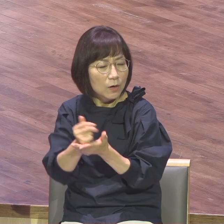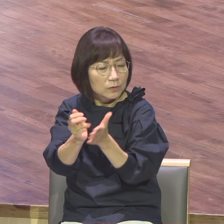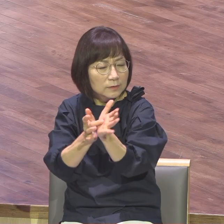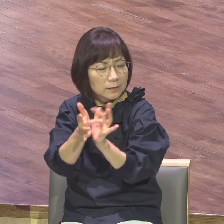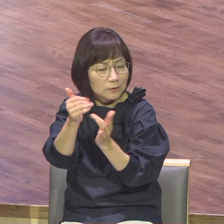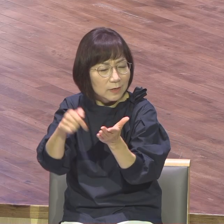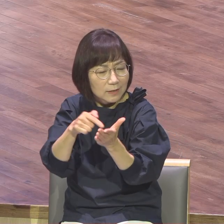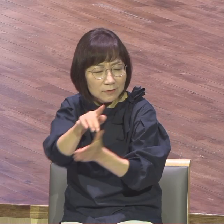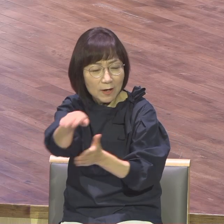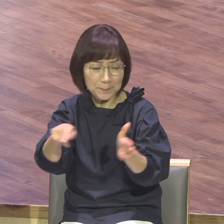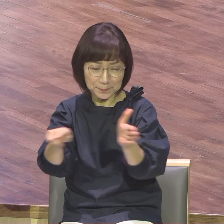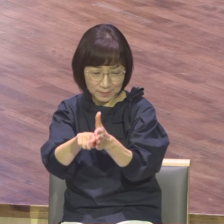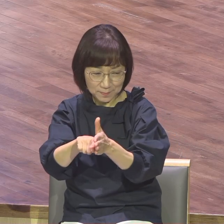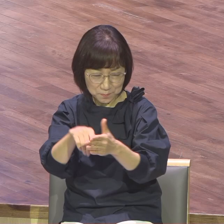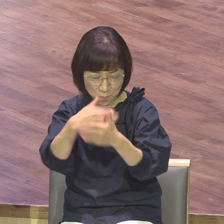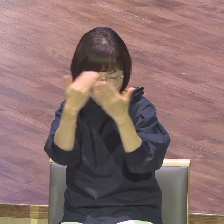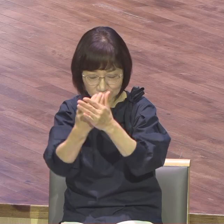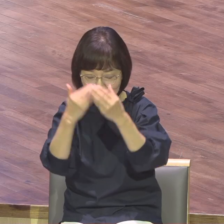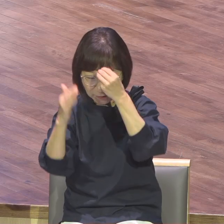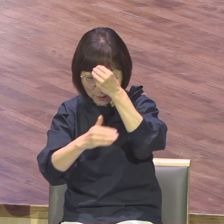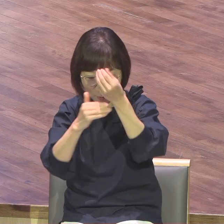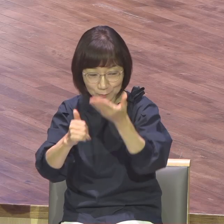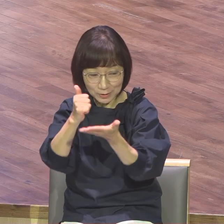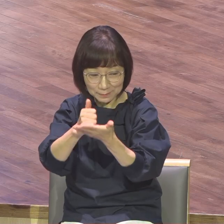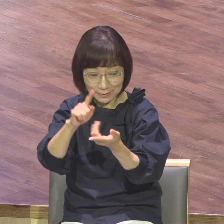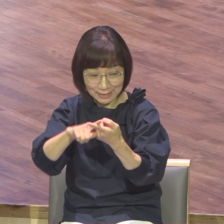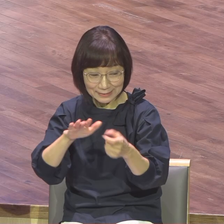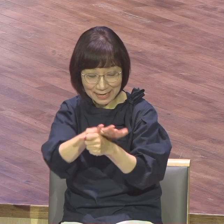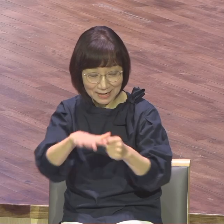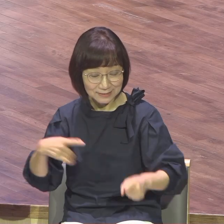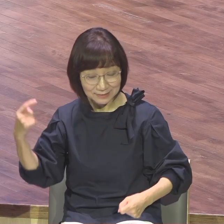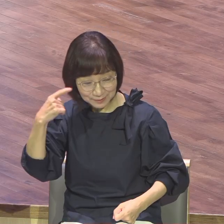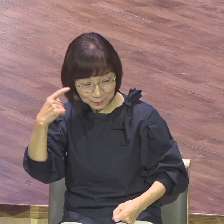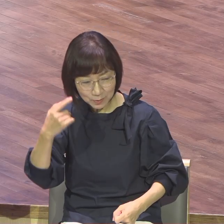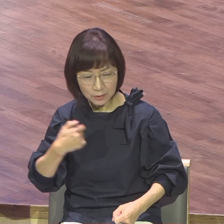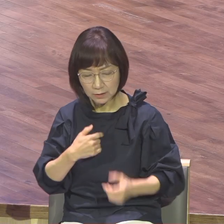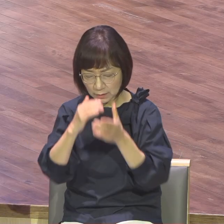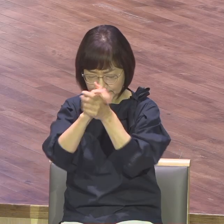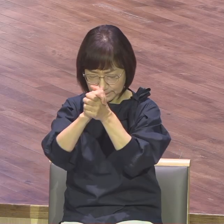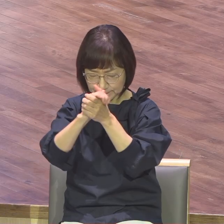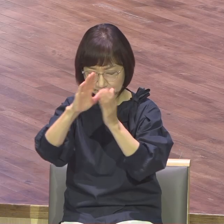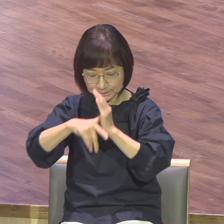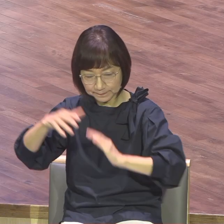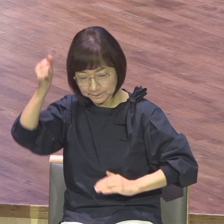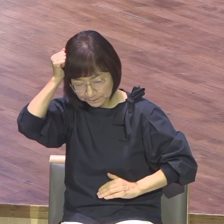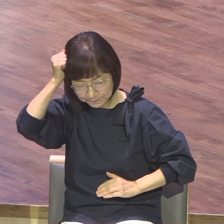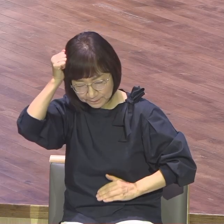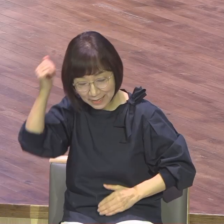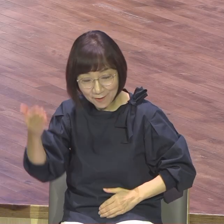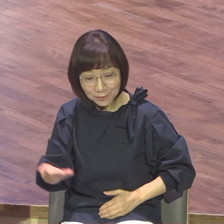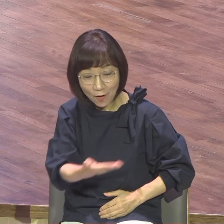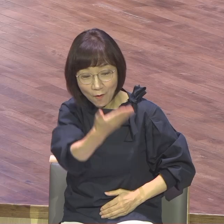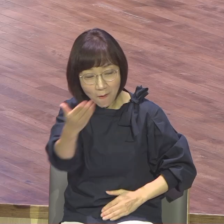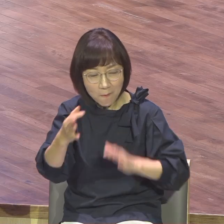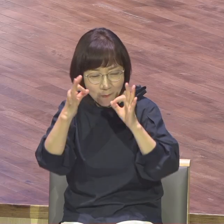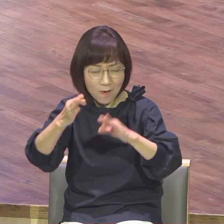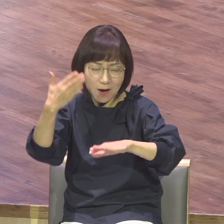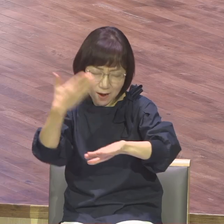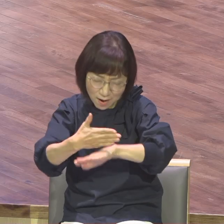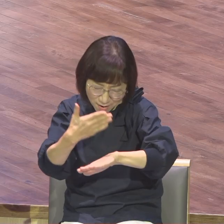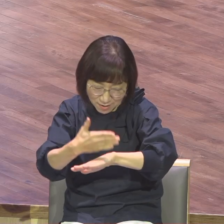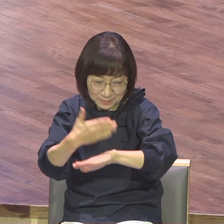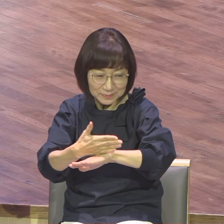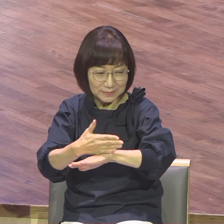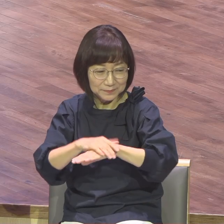안에서 너희 믿음과 모든 성도를 향한 사랑을 나도 듣고 내가 기도할 때 기억하며 너희로 말미암아 감사하기를